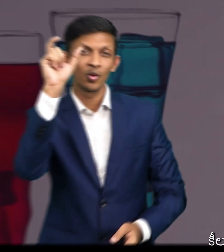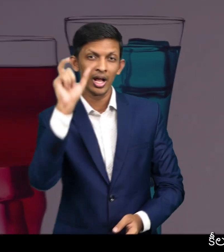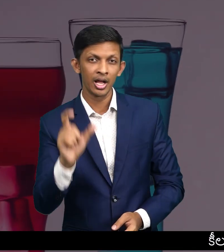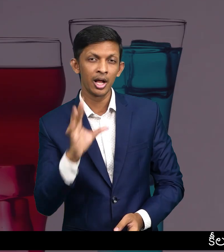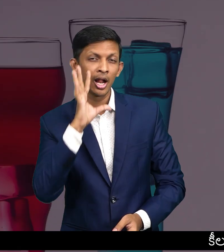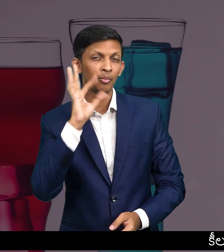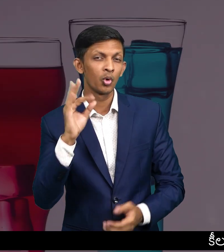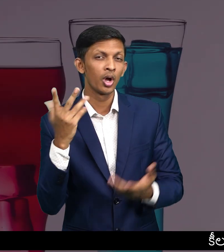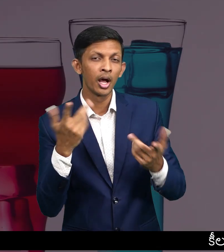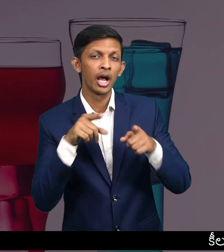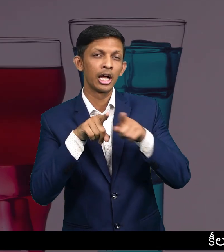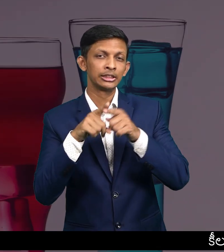కీలక పదాలు.